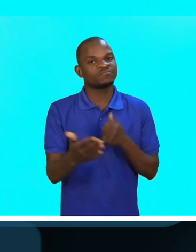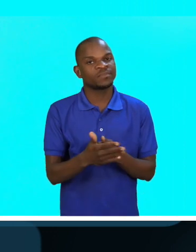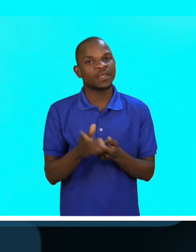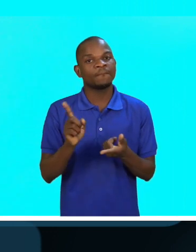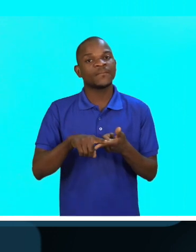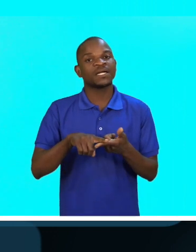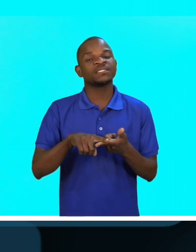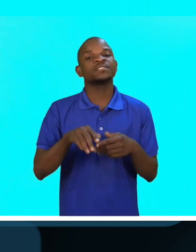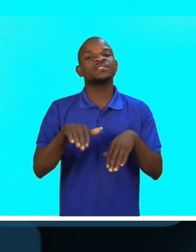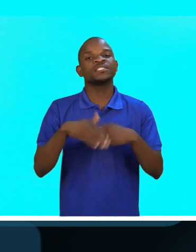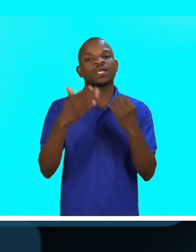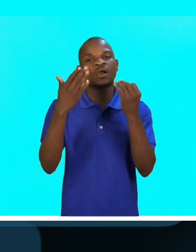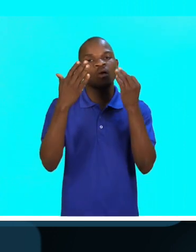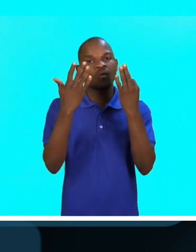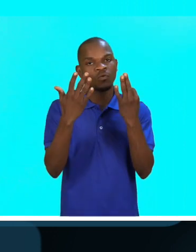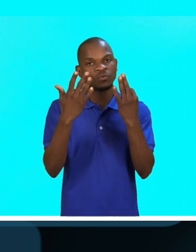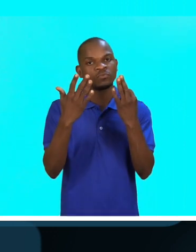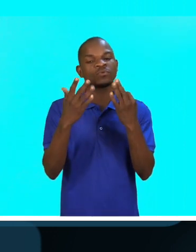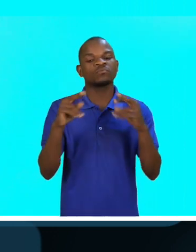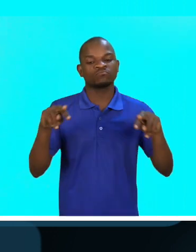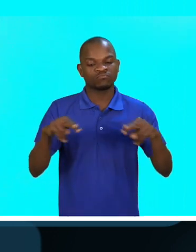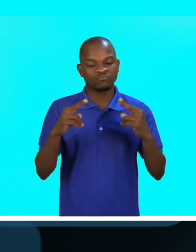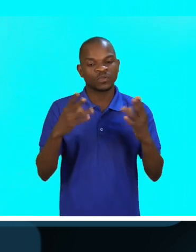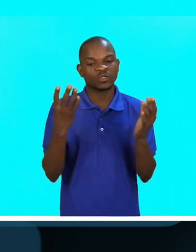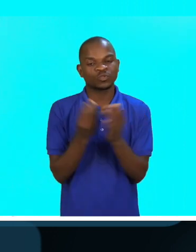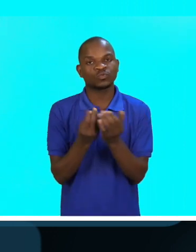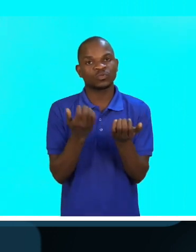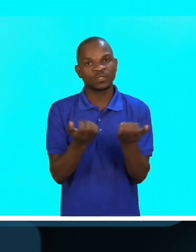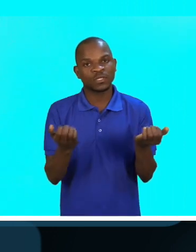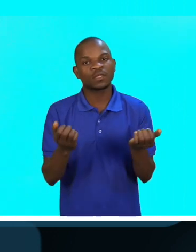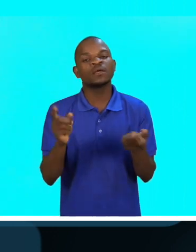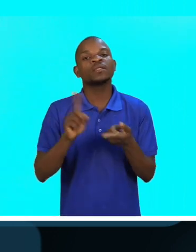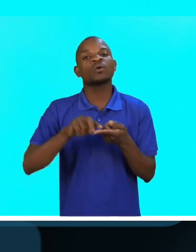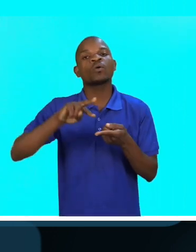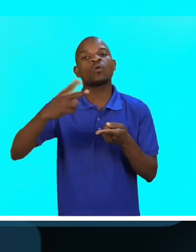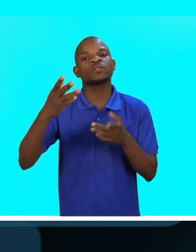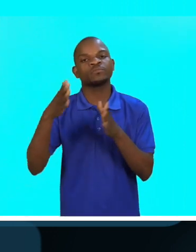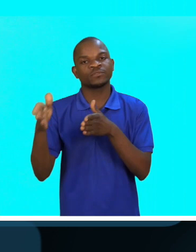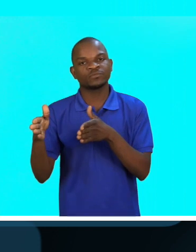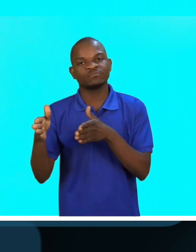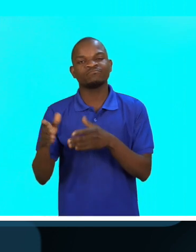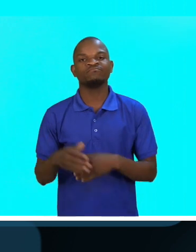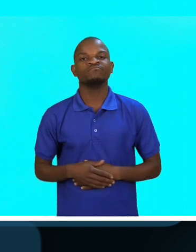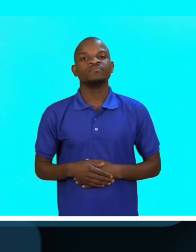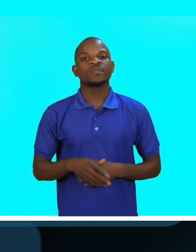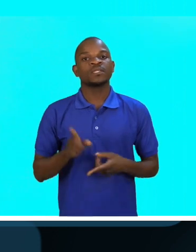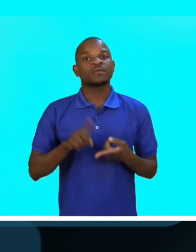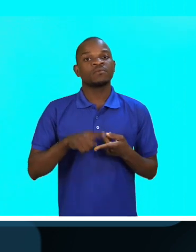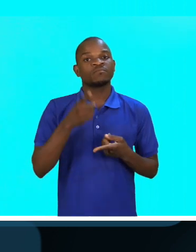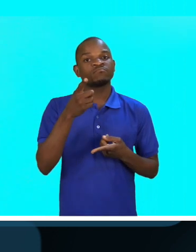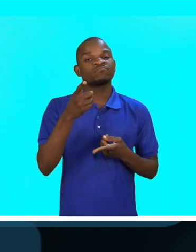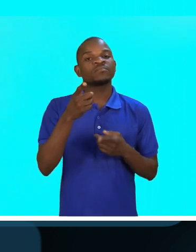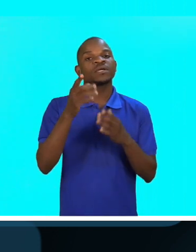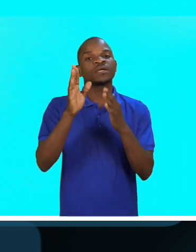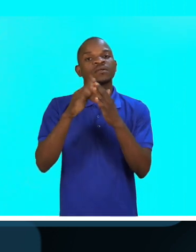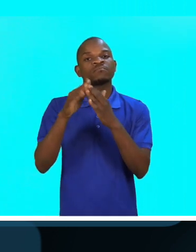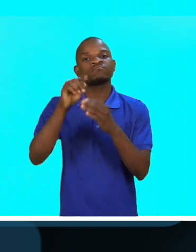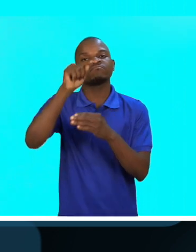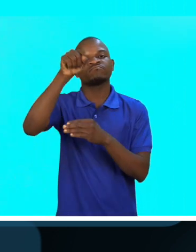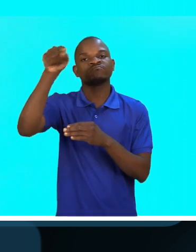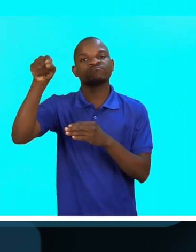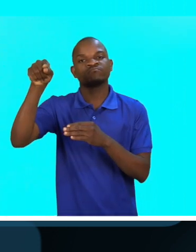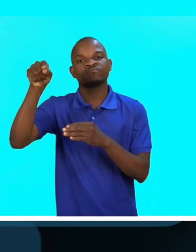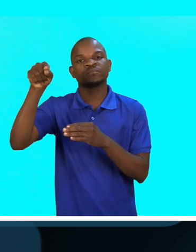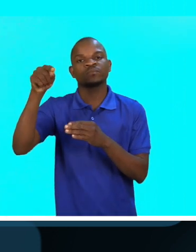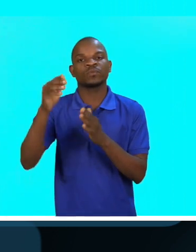o almoço beneficente, para conviver com as crianças e com outras pessoas que por cá podem estar. E assim, caro amigo telespectador